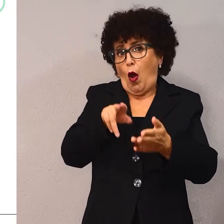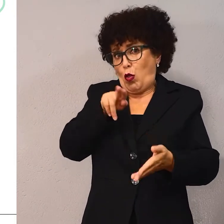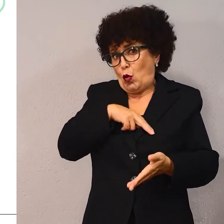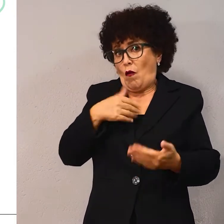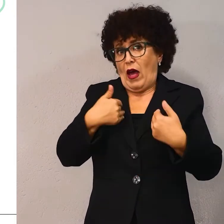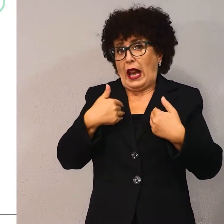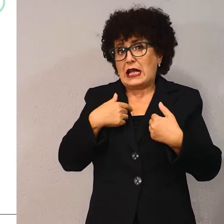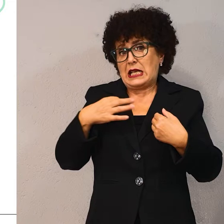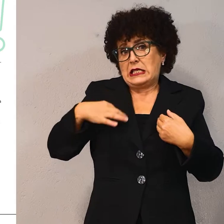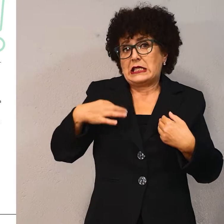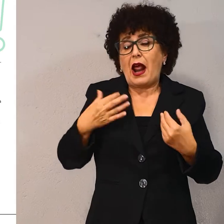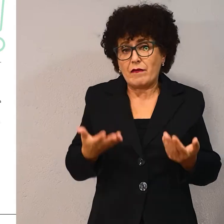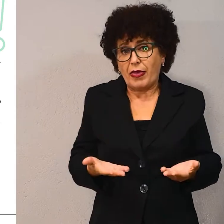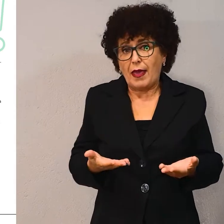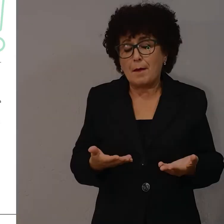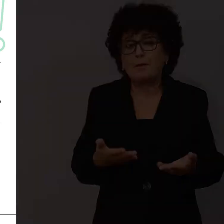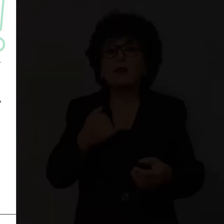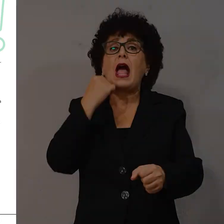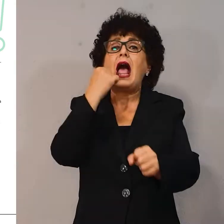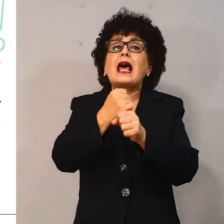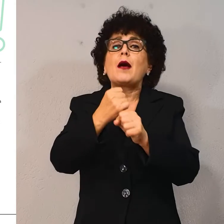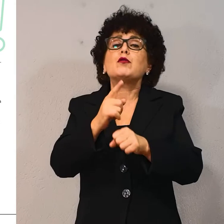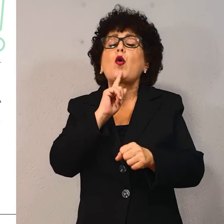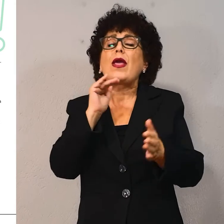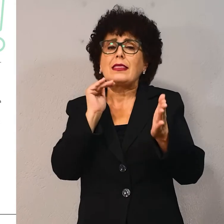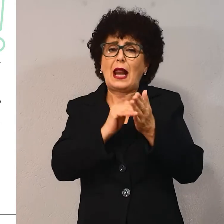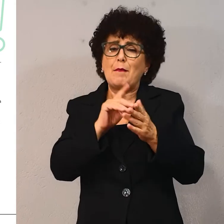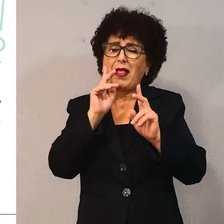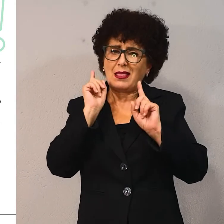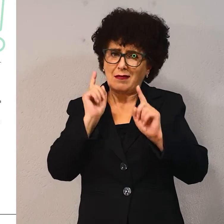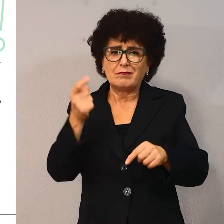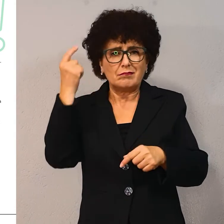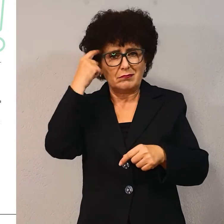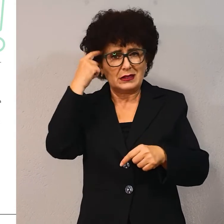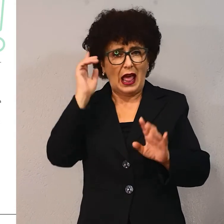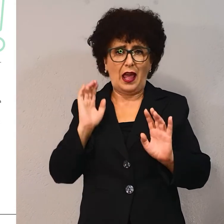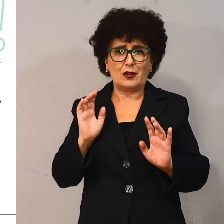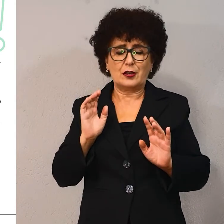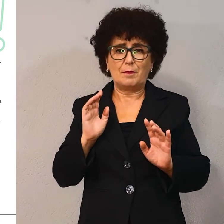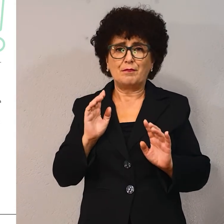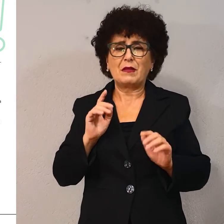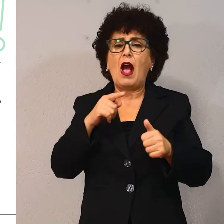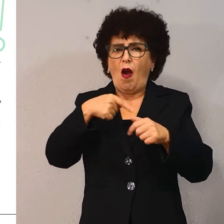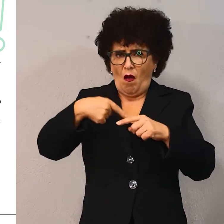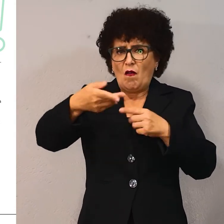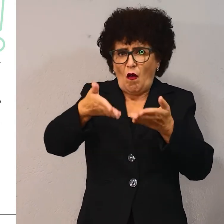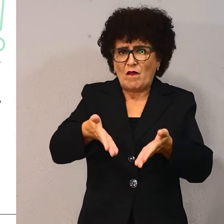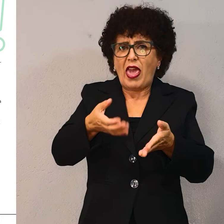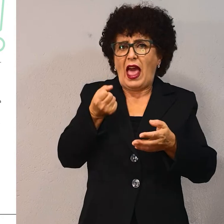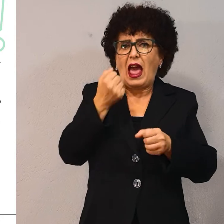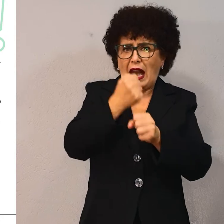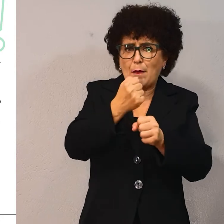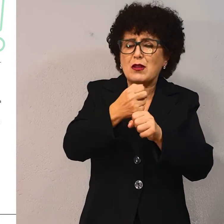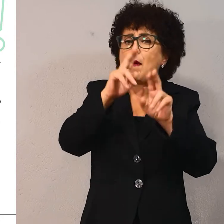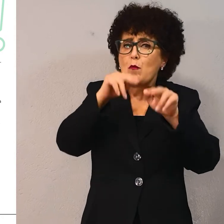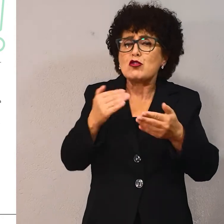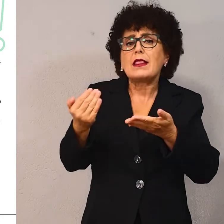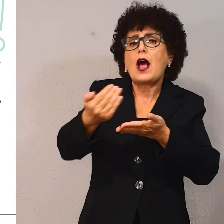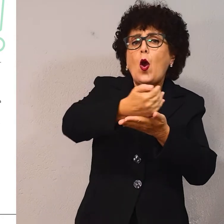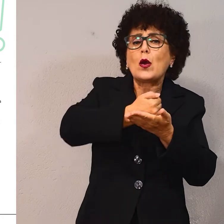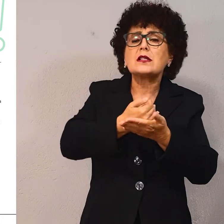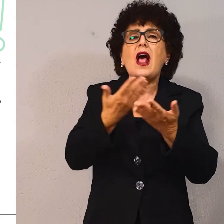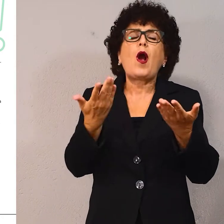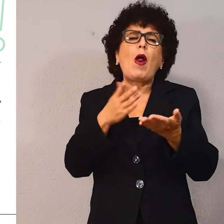тебе. Работи кои треба да ги имаш на ум. Следните работи можат да бидат од корист